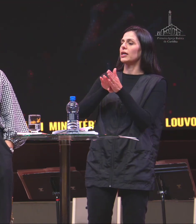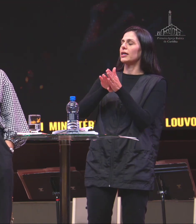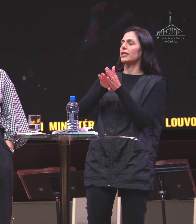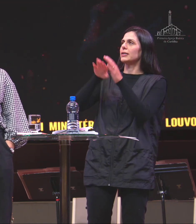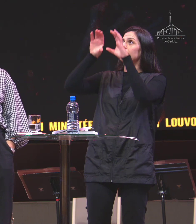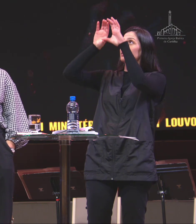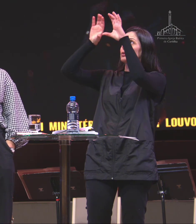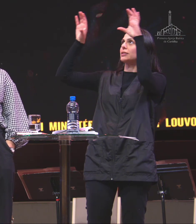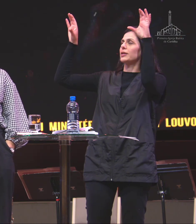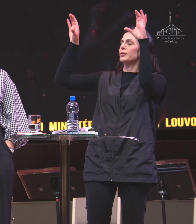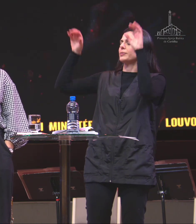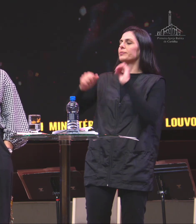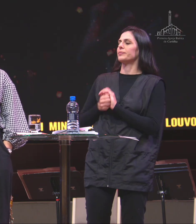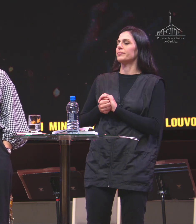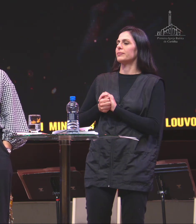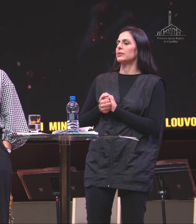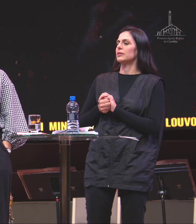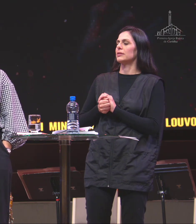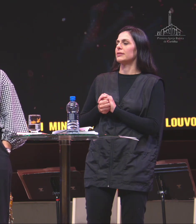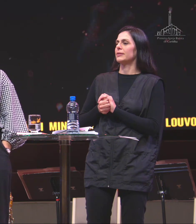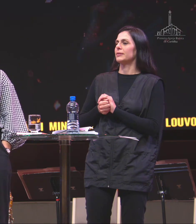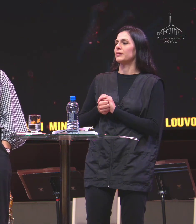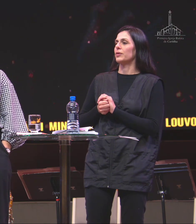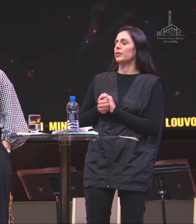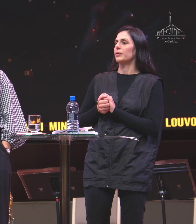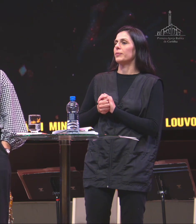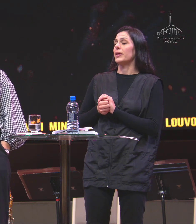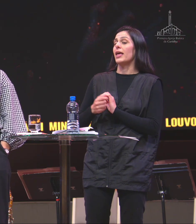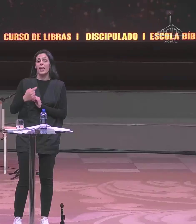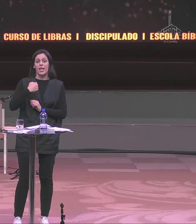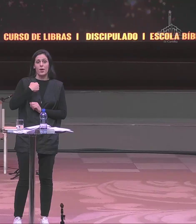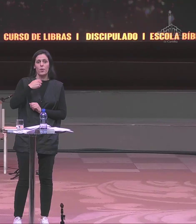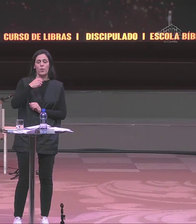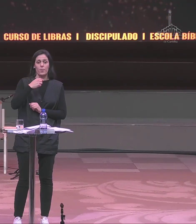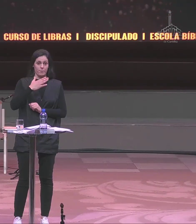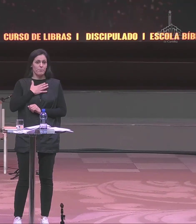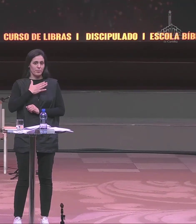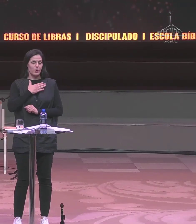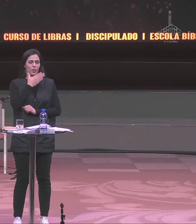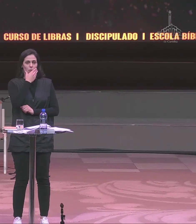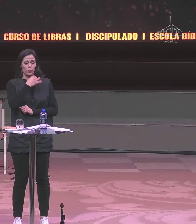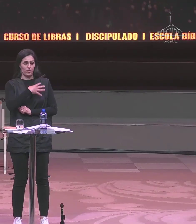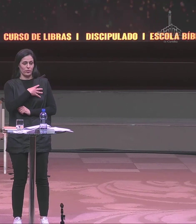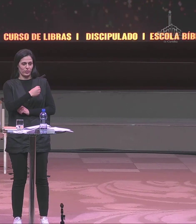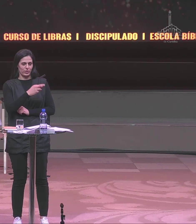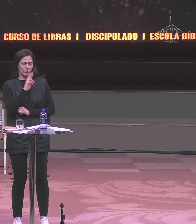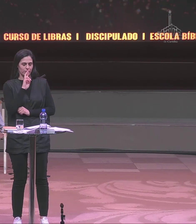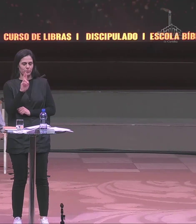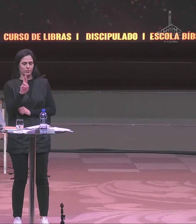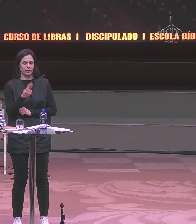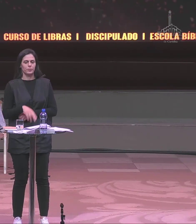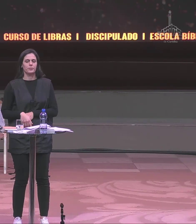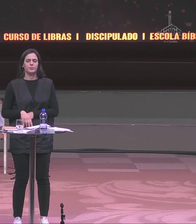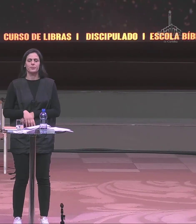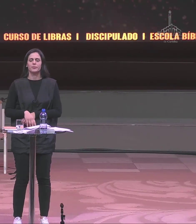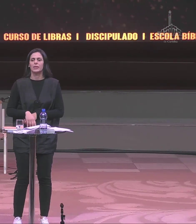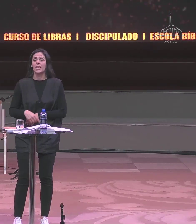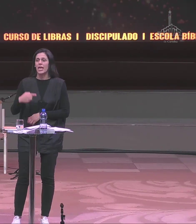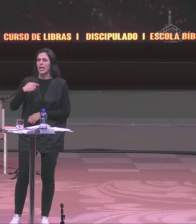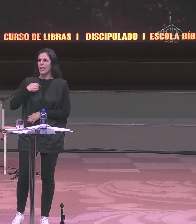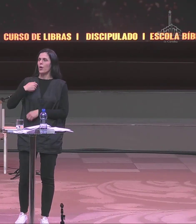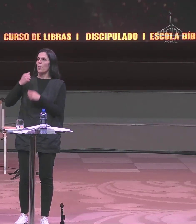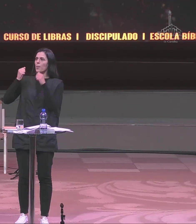e devemos? Né? Nós precisamos entender que quando a gente fala, Deus manda